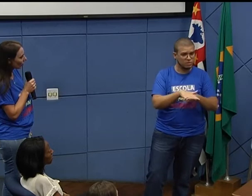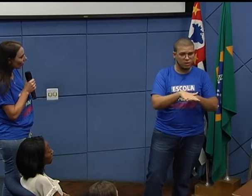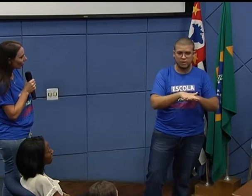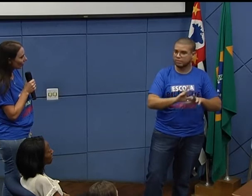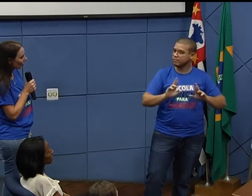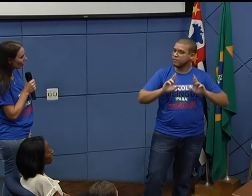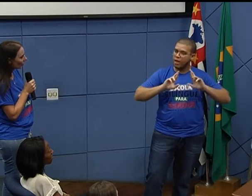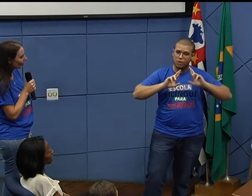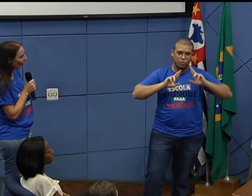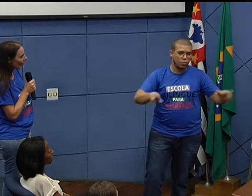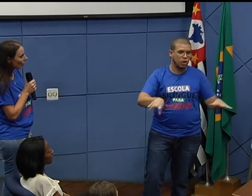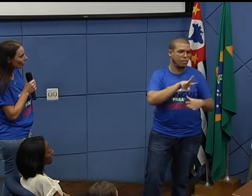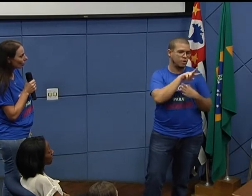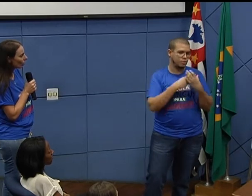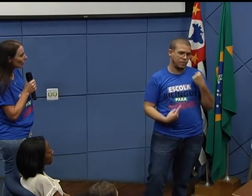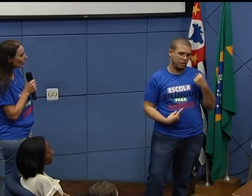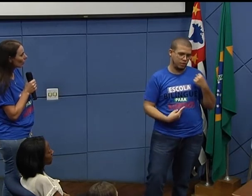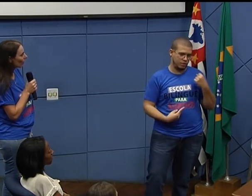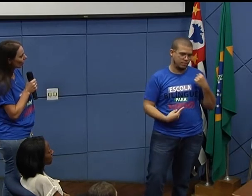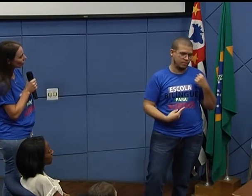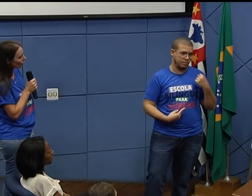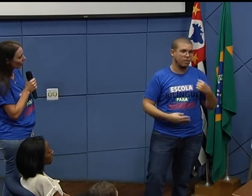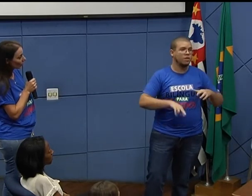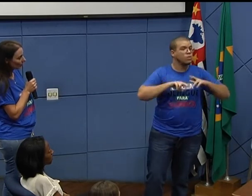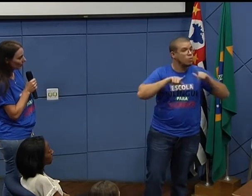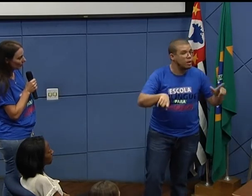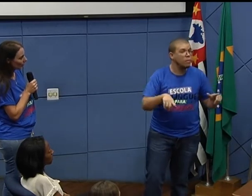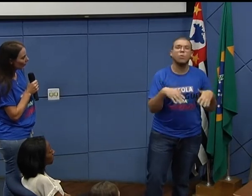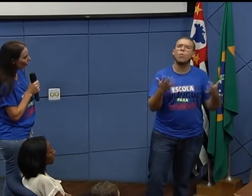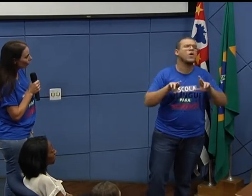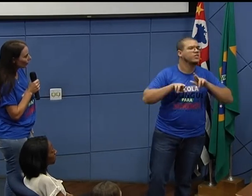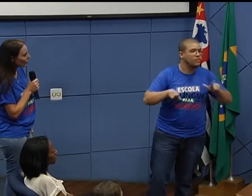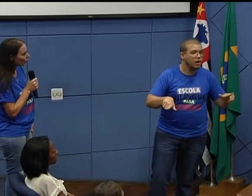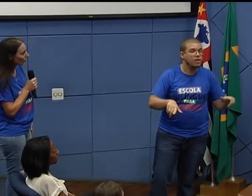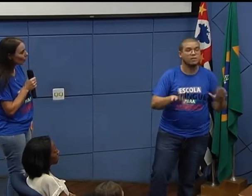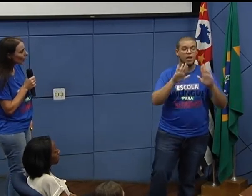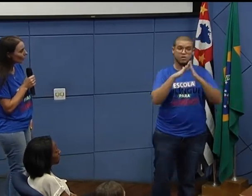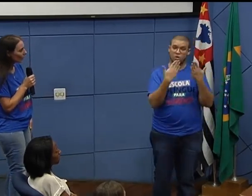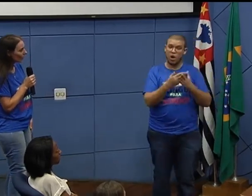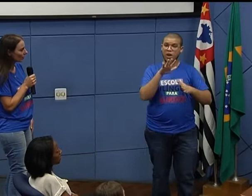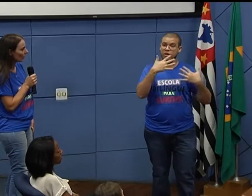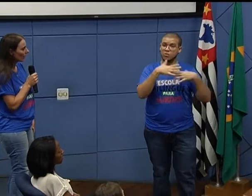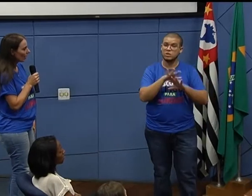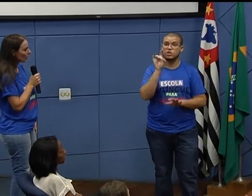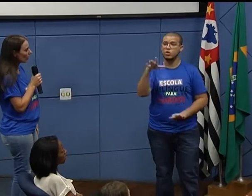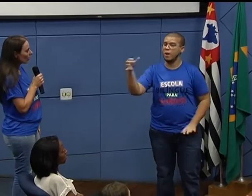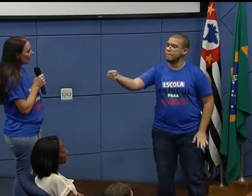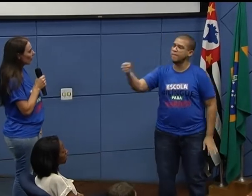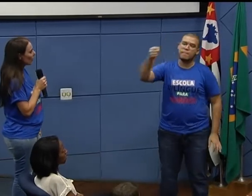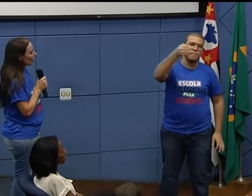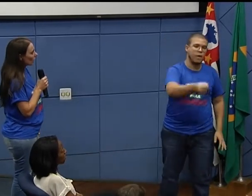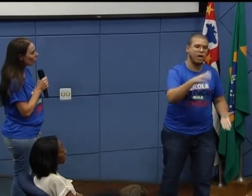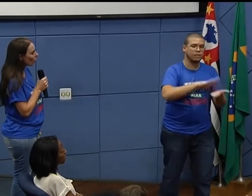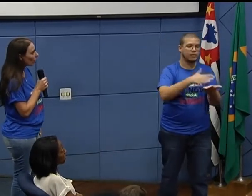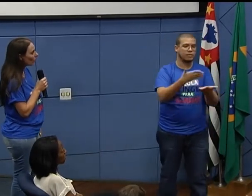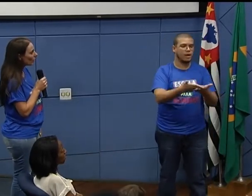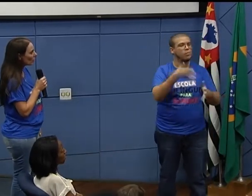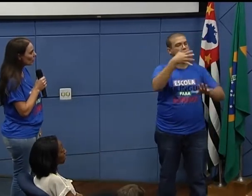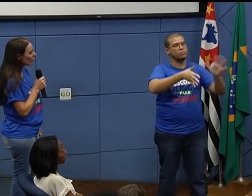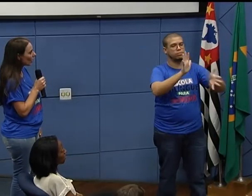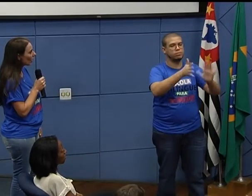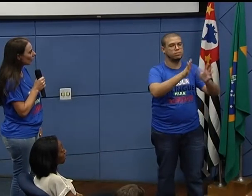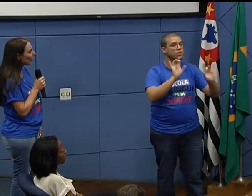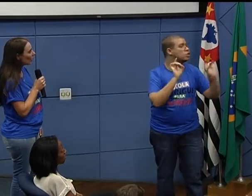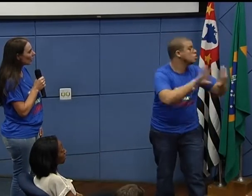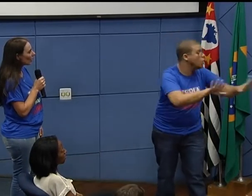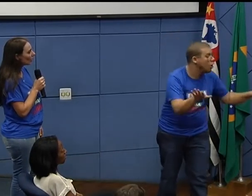A escola inclusiva é totalmente diferente da escola bilíngue. Totalmente diferente. Qual é a diferença? A escola inclusiva só coloca o